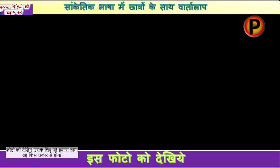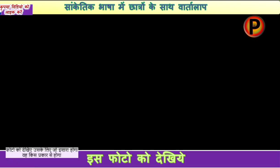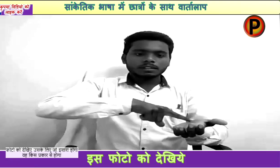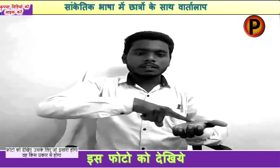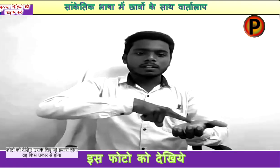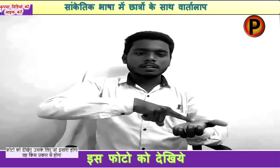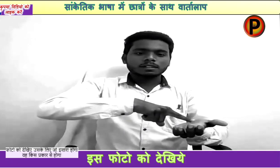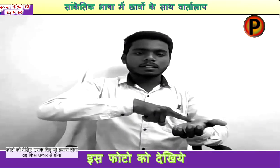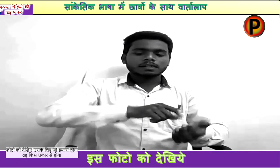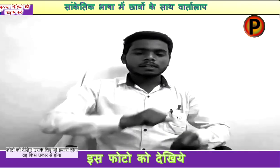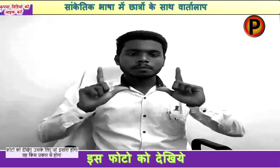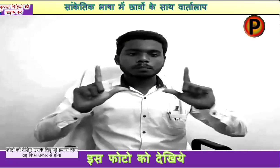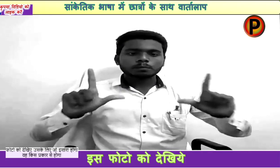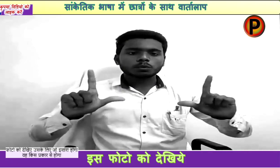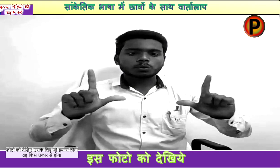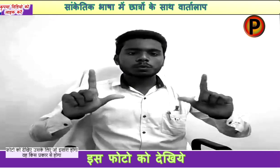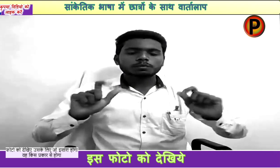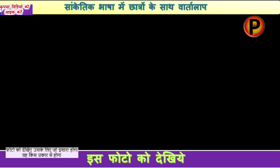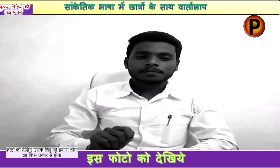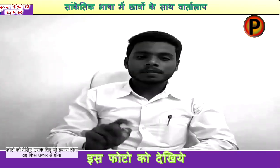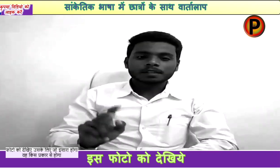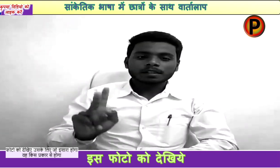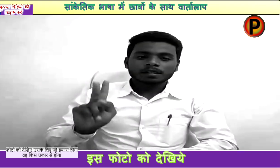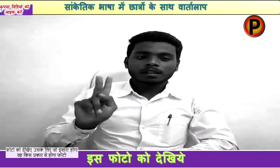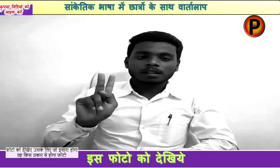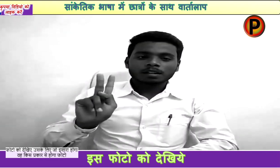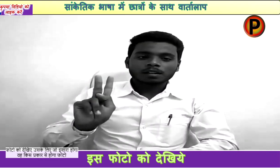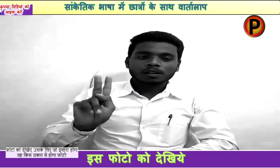देखिए, इस फोटो को